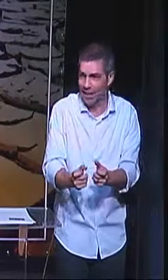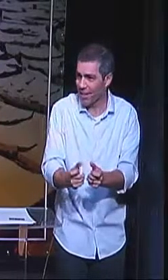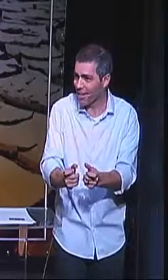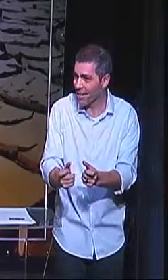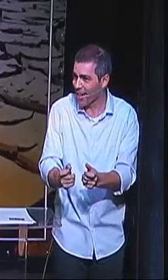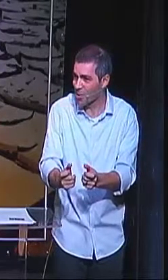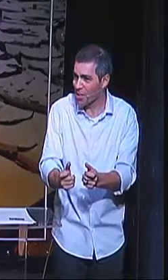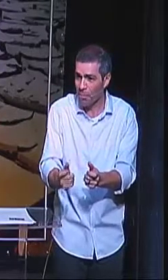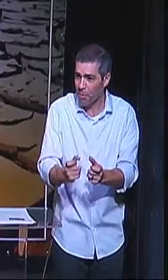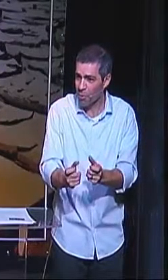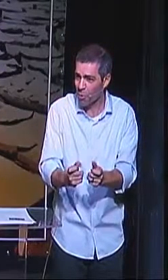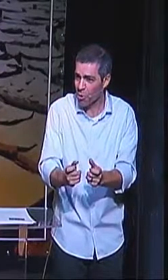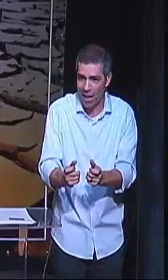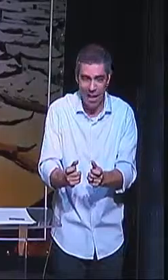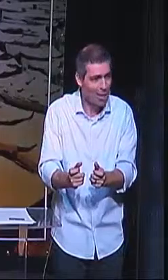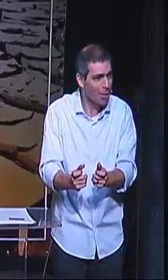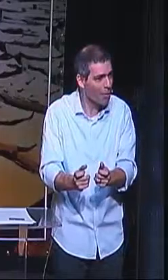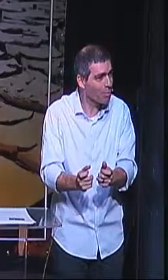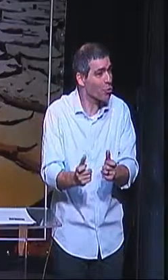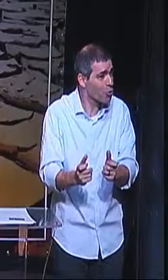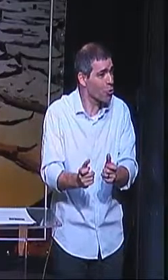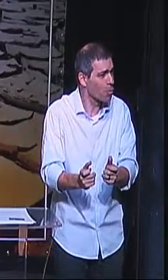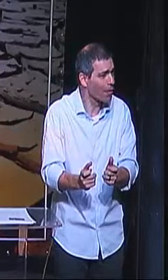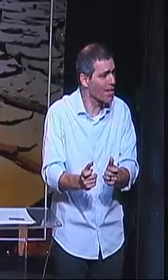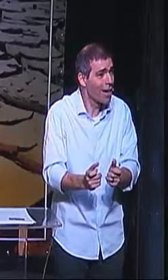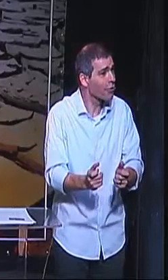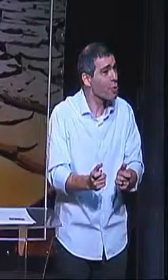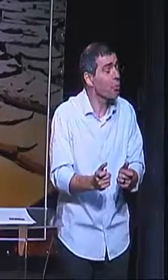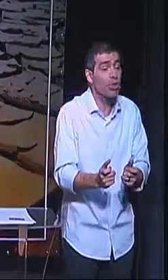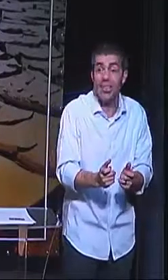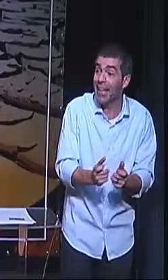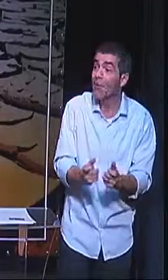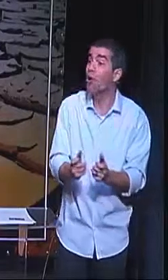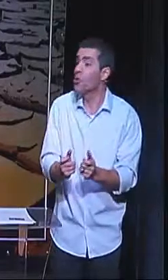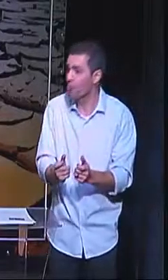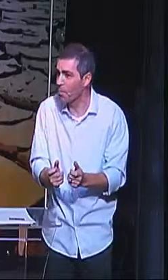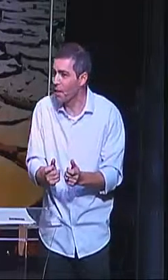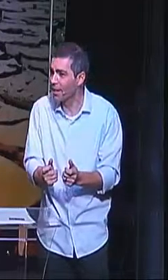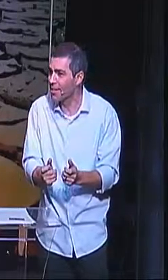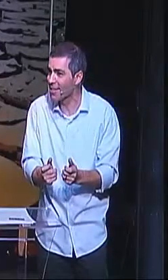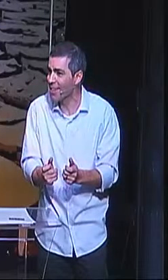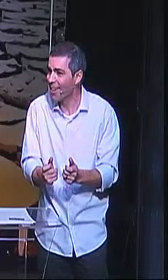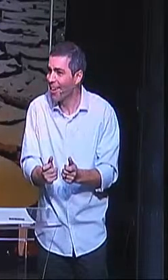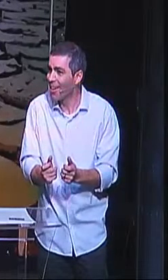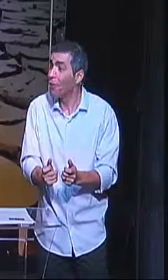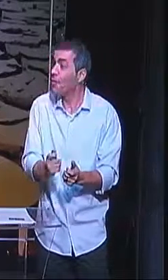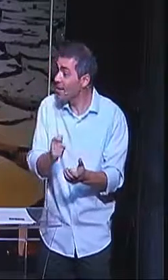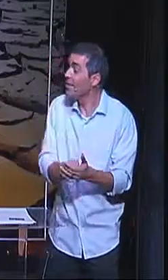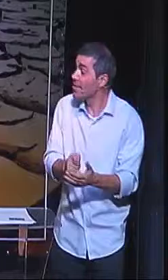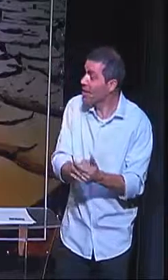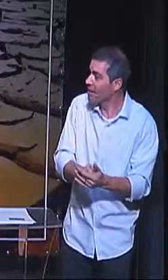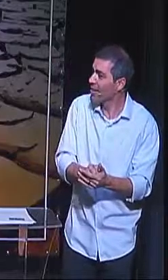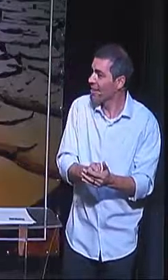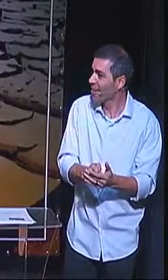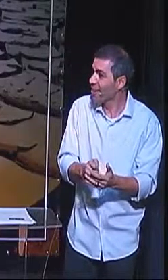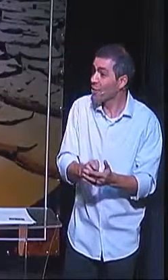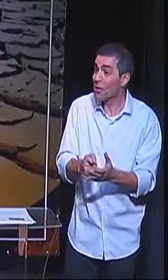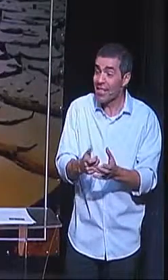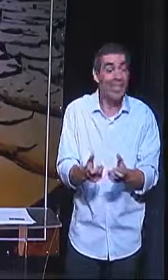carinha aquelas carinhas do sap busca uma carinha para amigos de surpresa assim puxa ninguém falou isso pra mim antes de eu fosse enfim